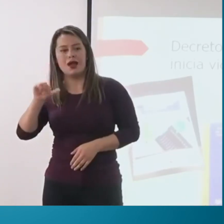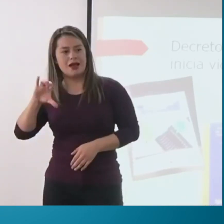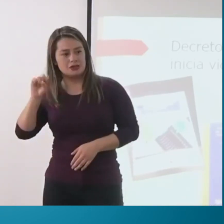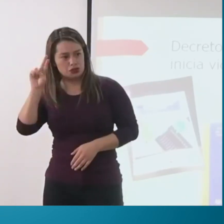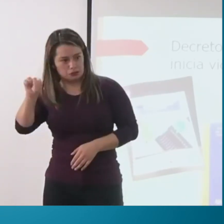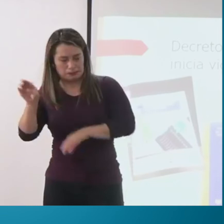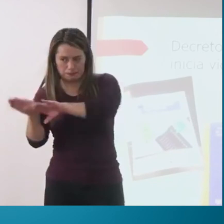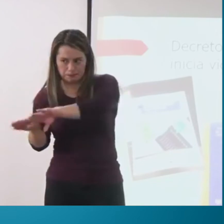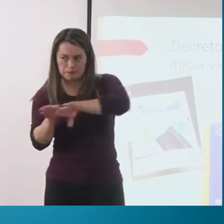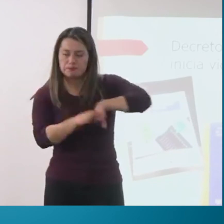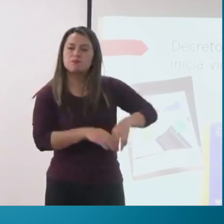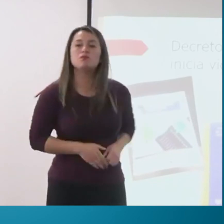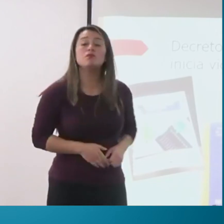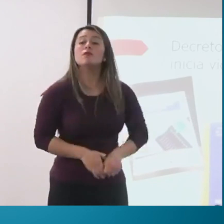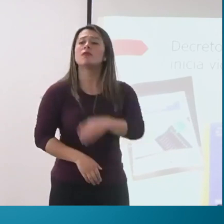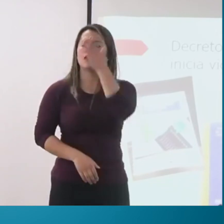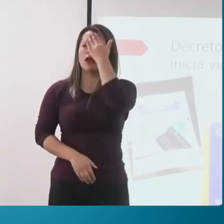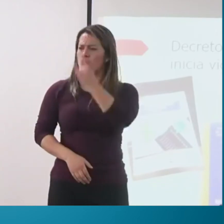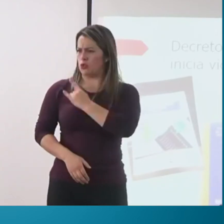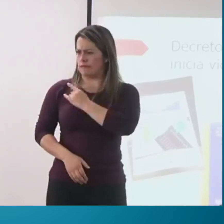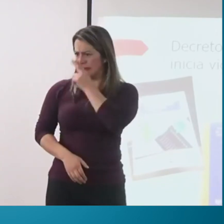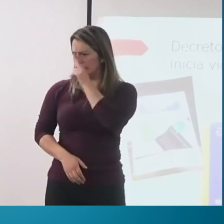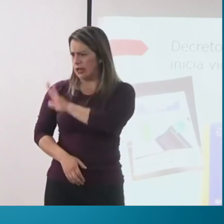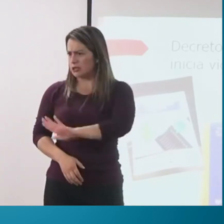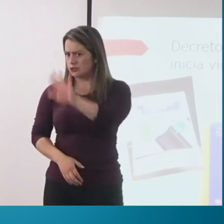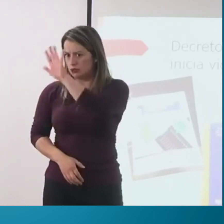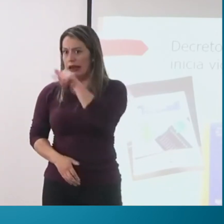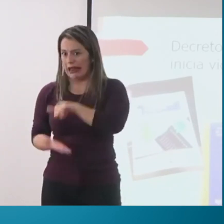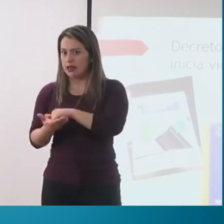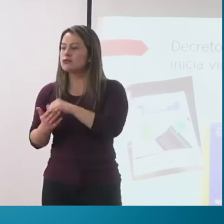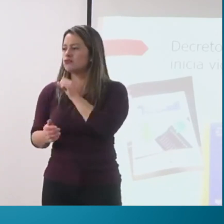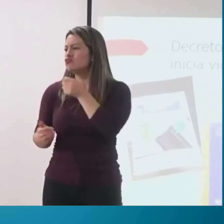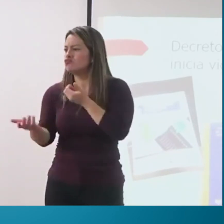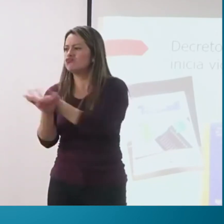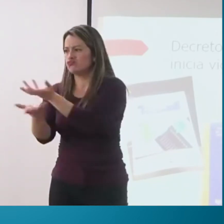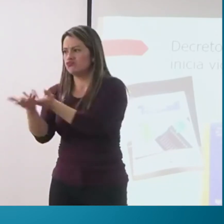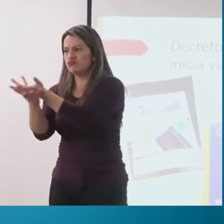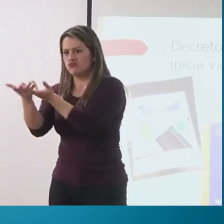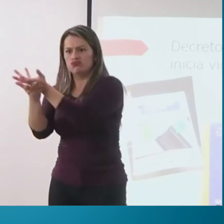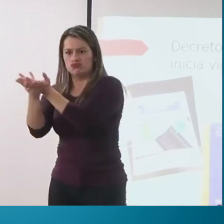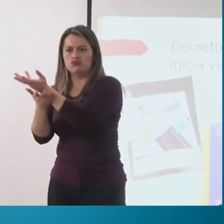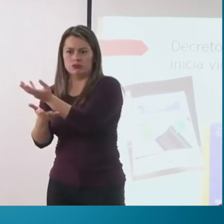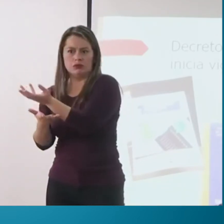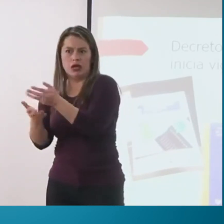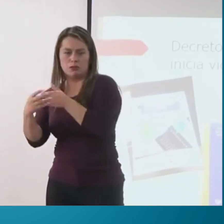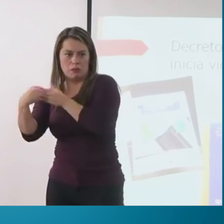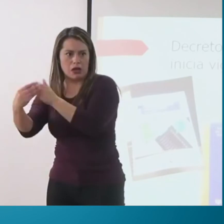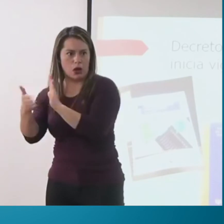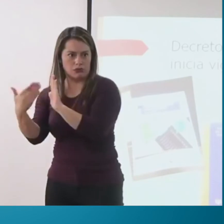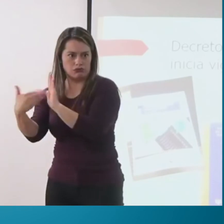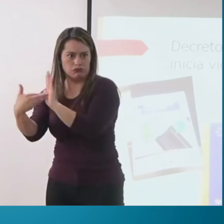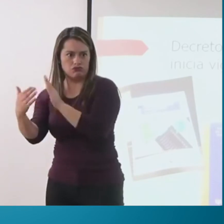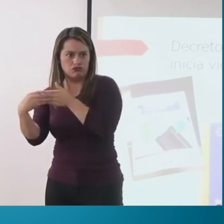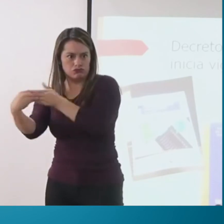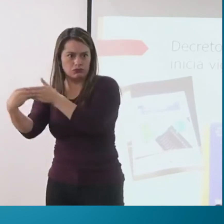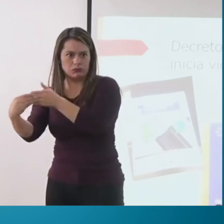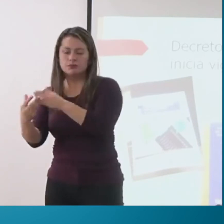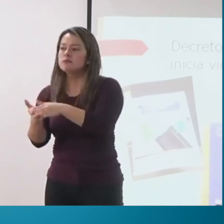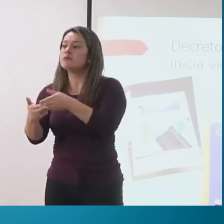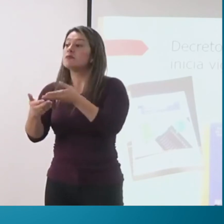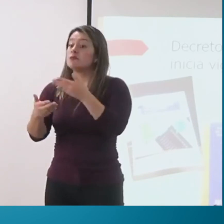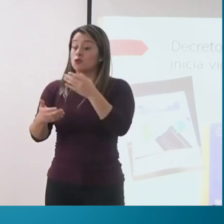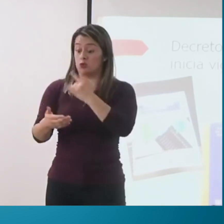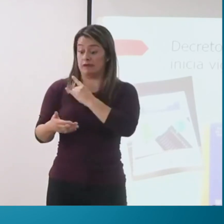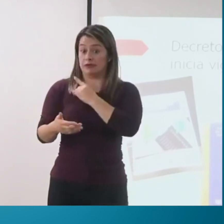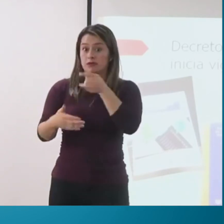Nacional de Colombia, el grupo al cual que pertenezco, fue consultor para hacer el manual. Y una cosa que no debiera pasar, guardamos la consultoría de la